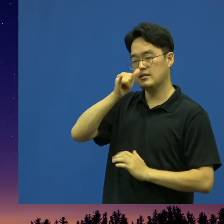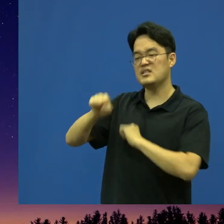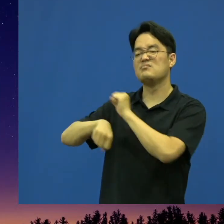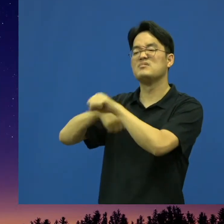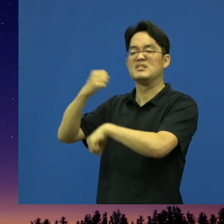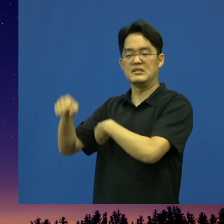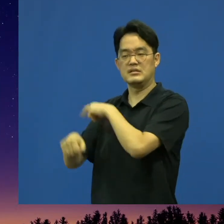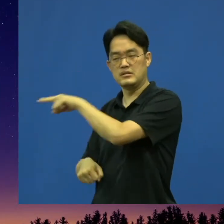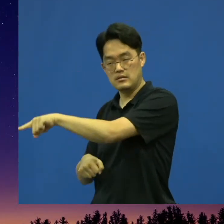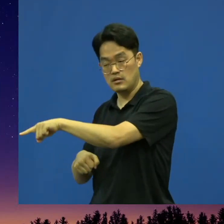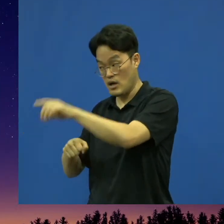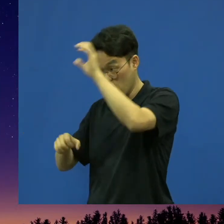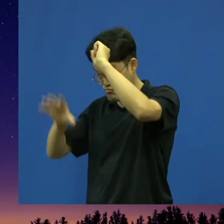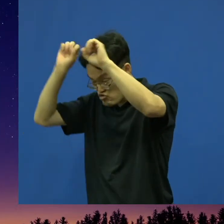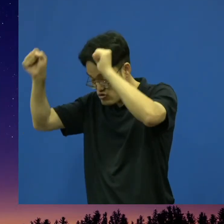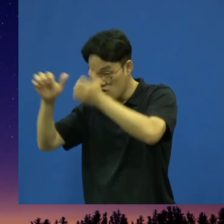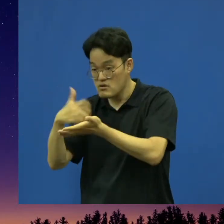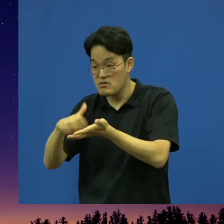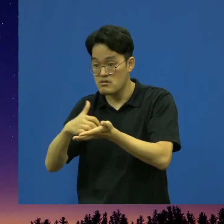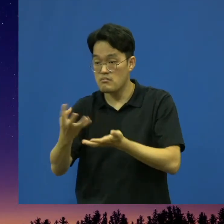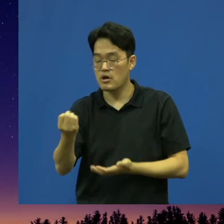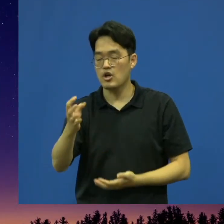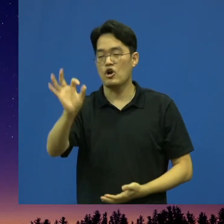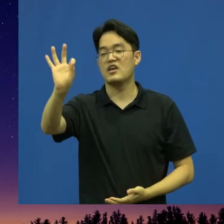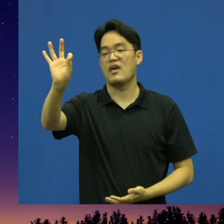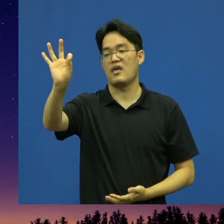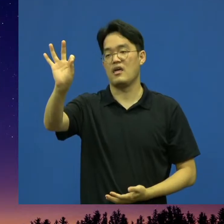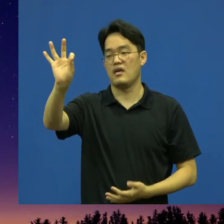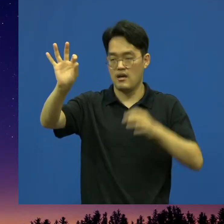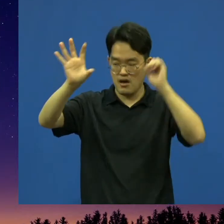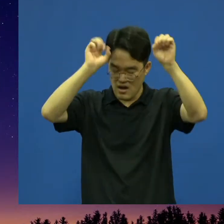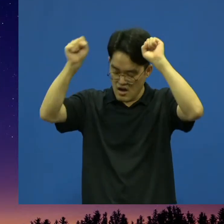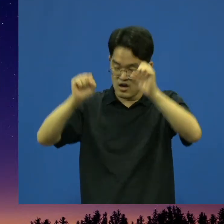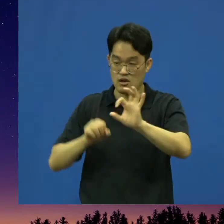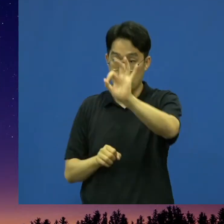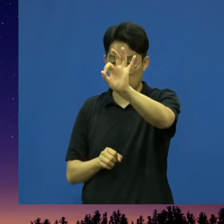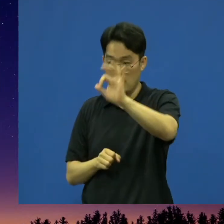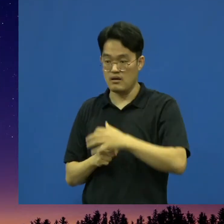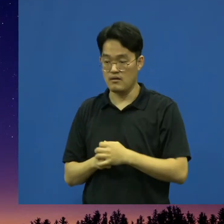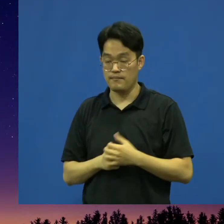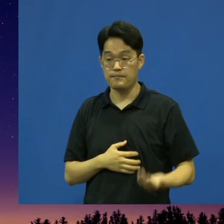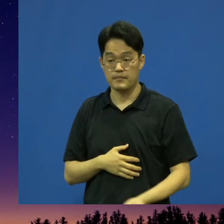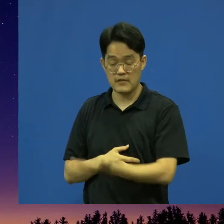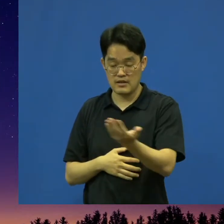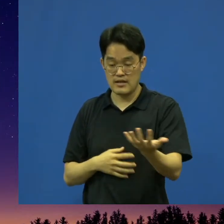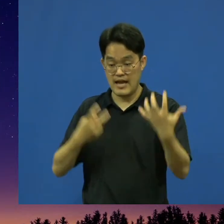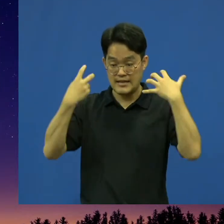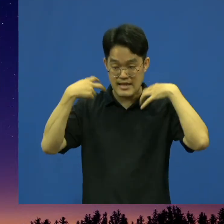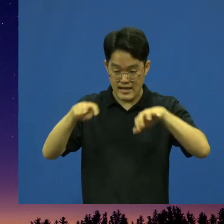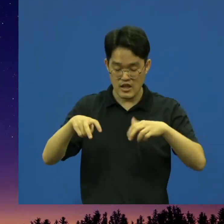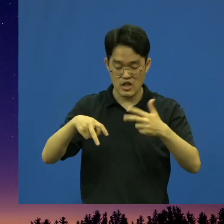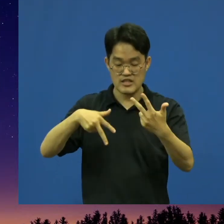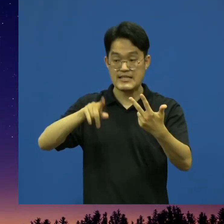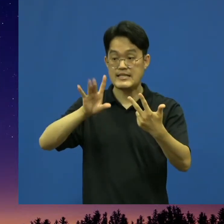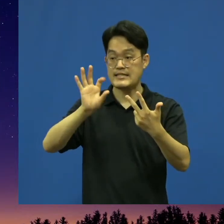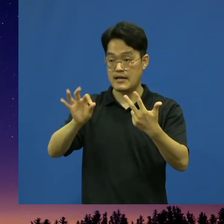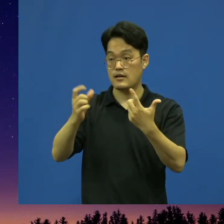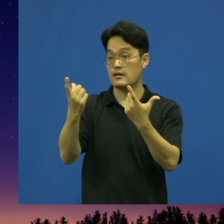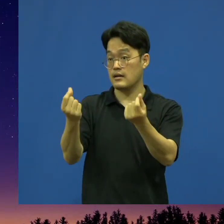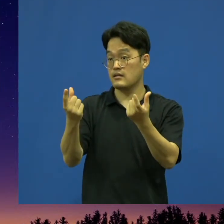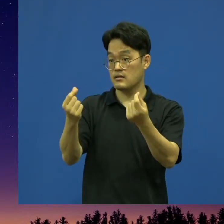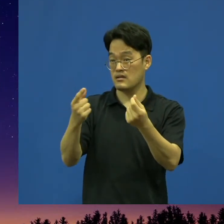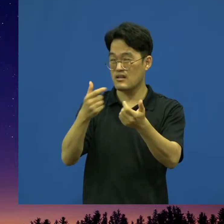짐승은 10뿔이 났어요. 여러분, 이 다니엘서 7장 같은 환상과